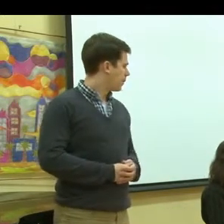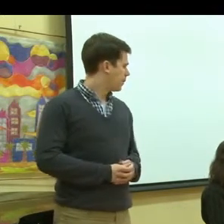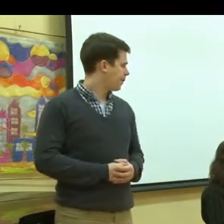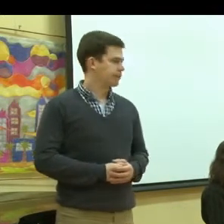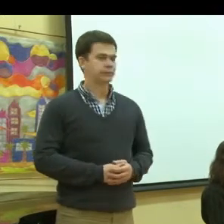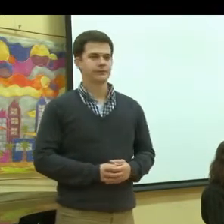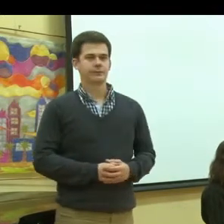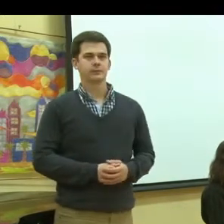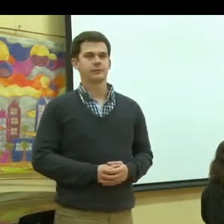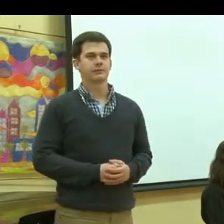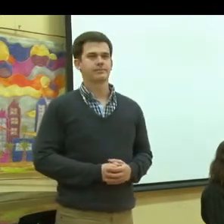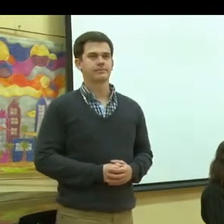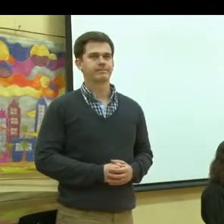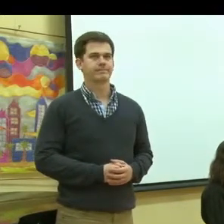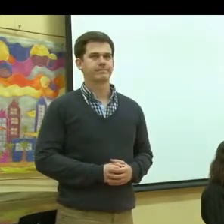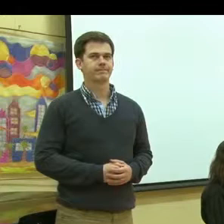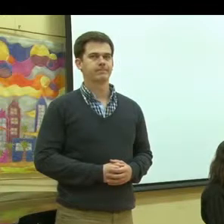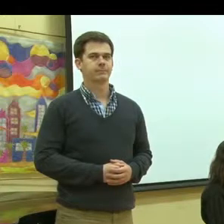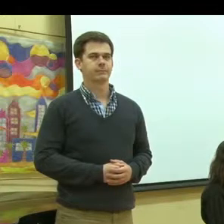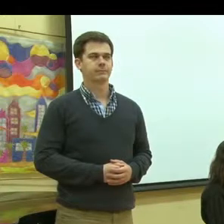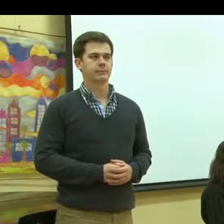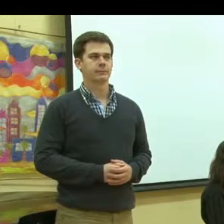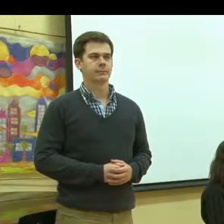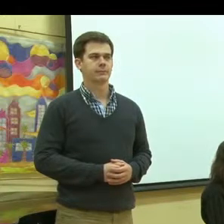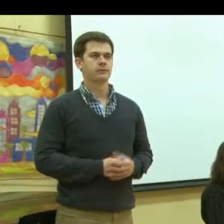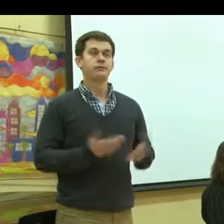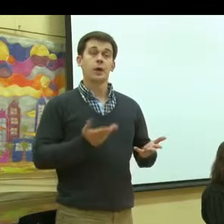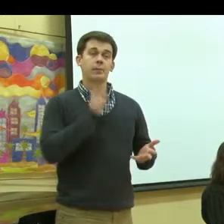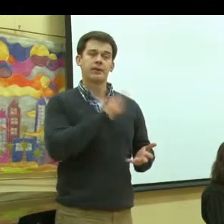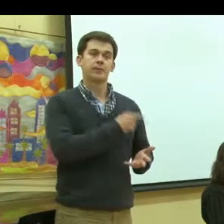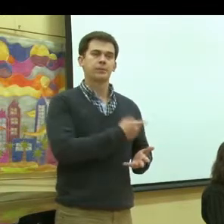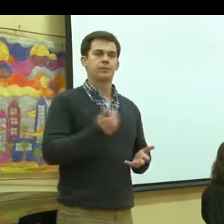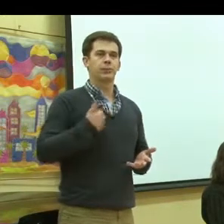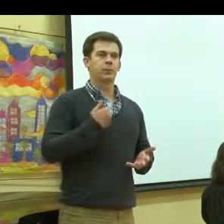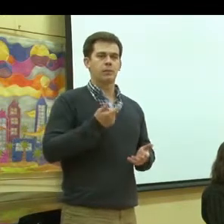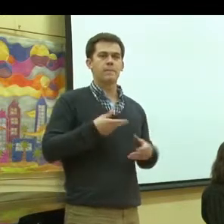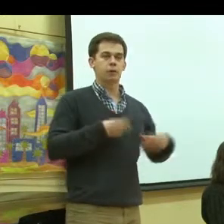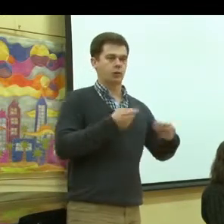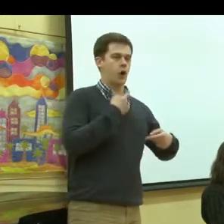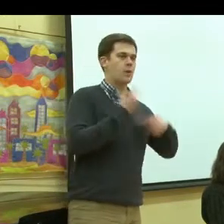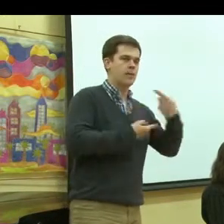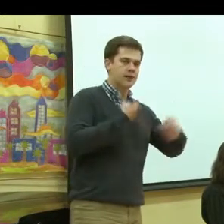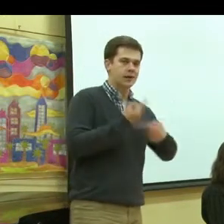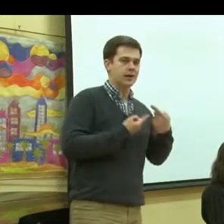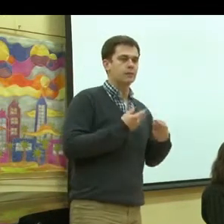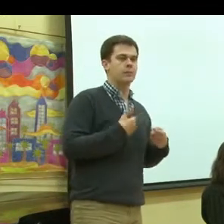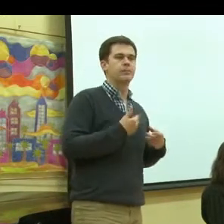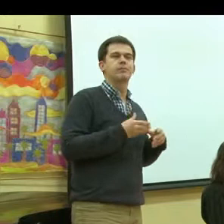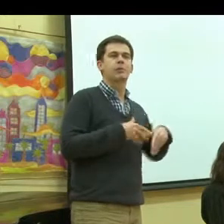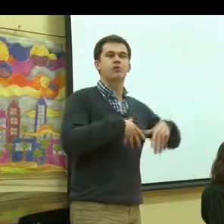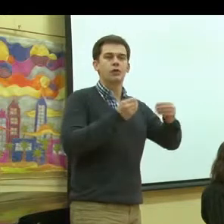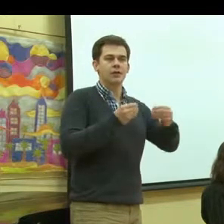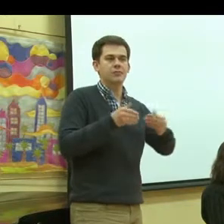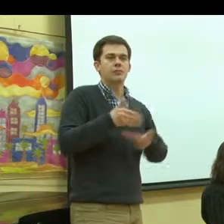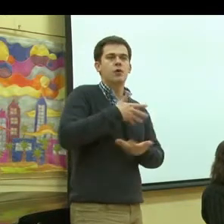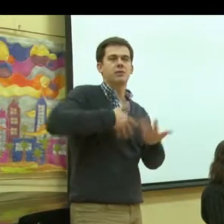Como estamos explicando, el tango viene de lo que eran los arrabales, de afuera. Es właśnie to, co zaczęliśmy już jakby opowiadać, że początki tego tanga